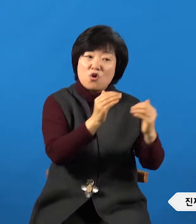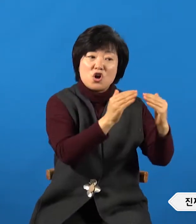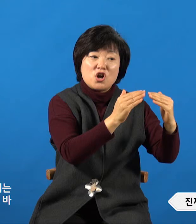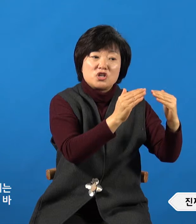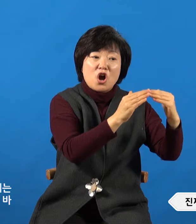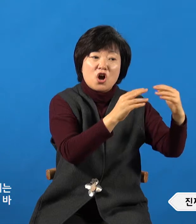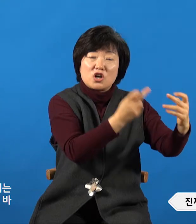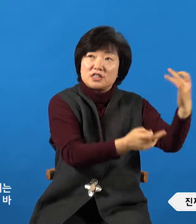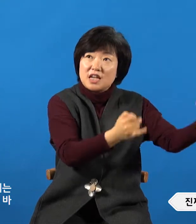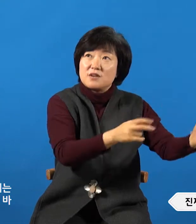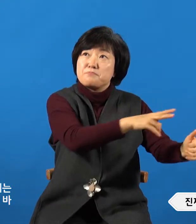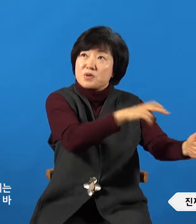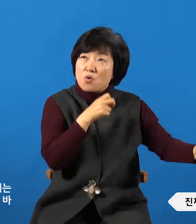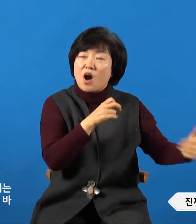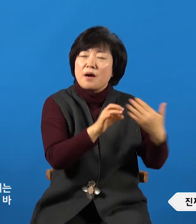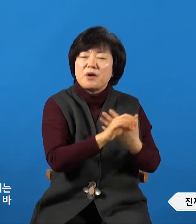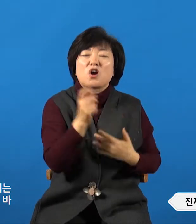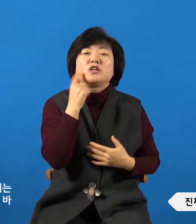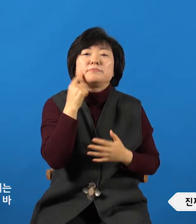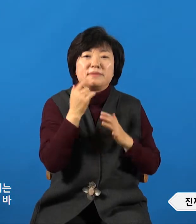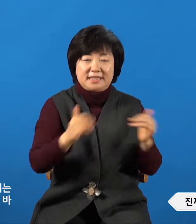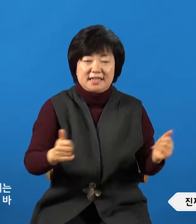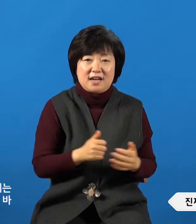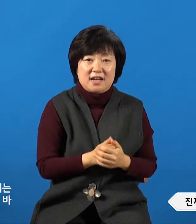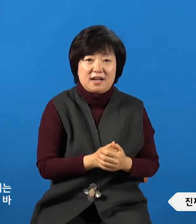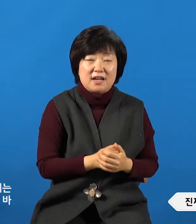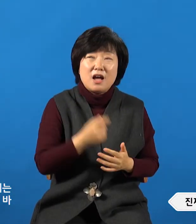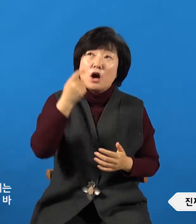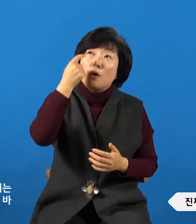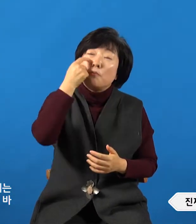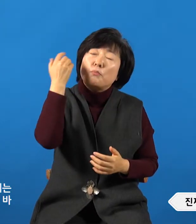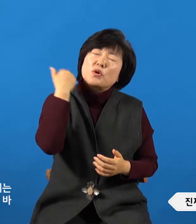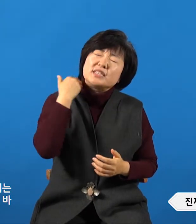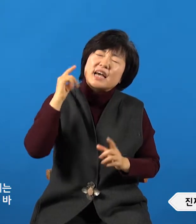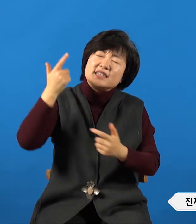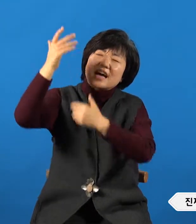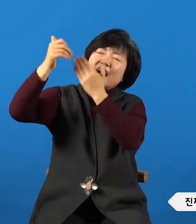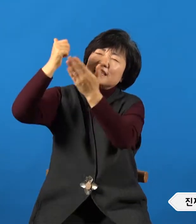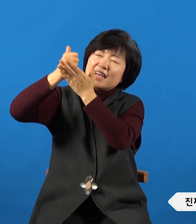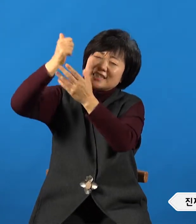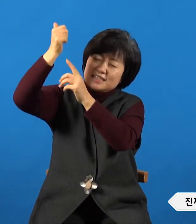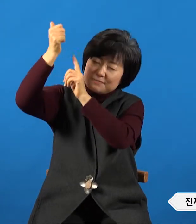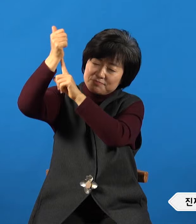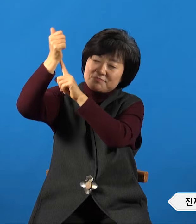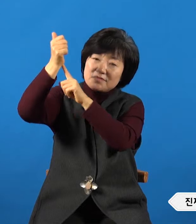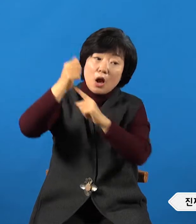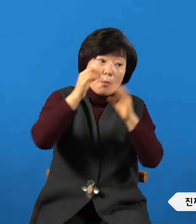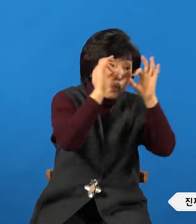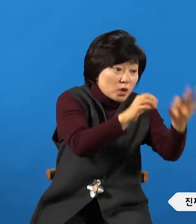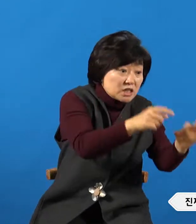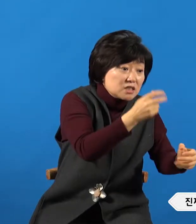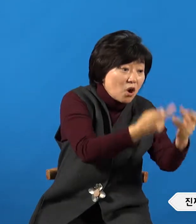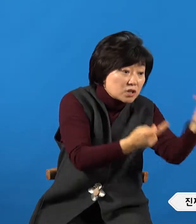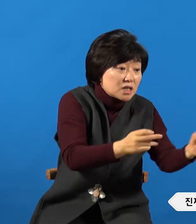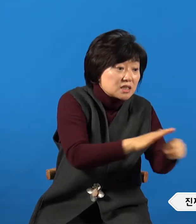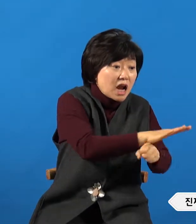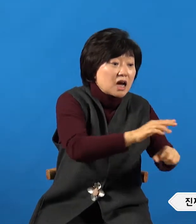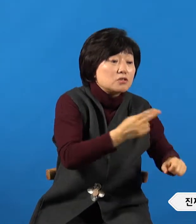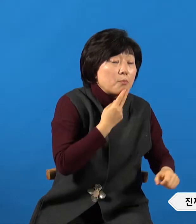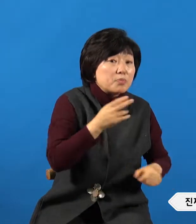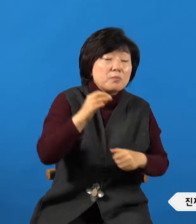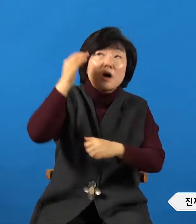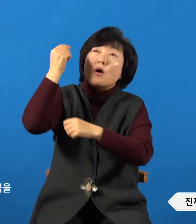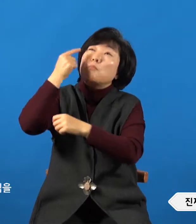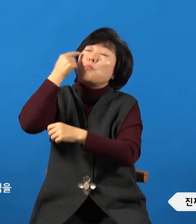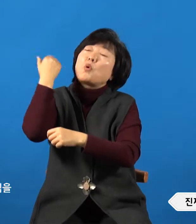거짓말하는 자니 보는 바 그 형제를 사랑하지 아니하는 자는 보지 못하는 바 하나님을 사랑할 수 없느니라.